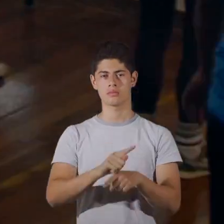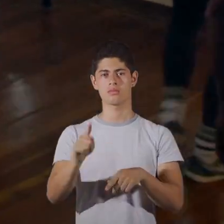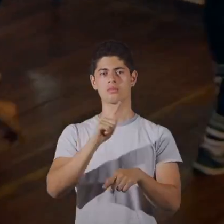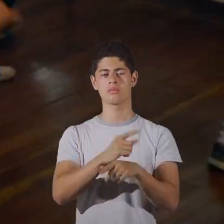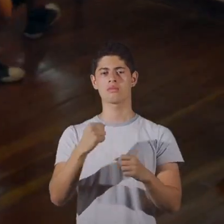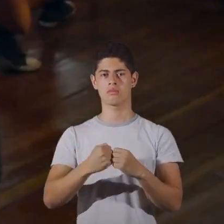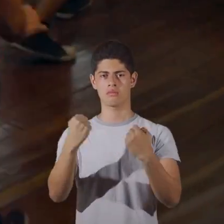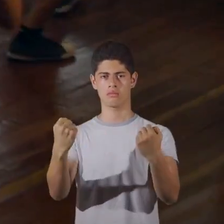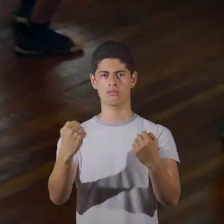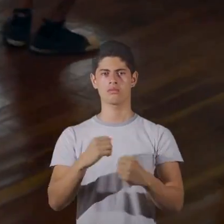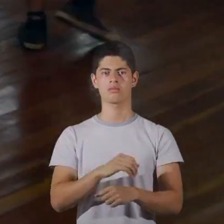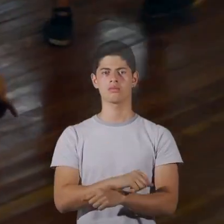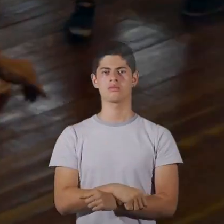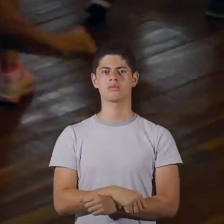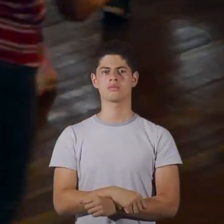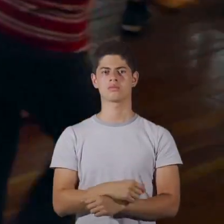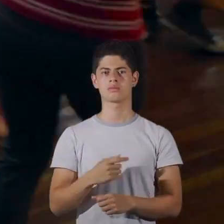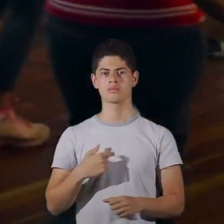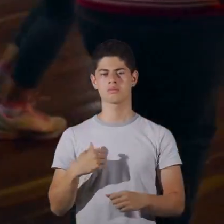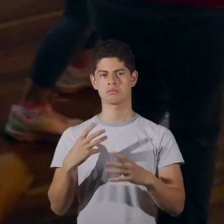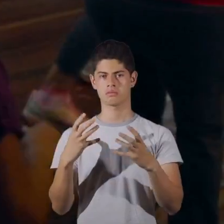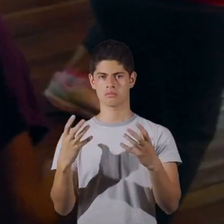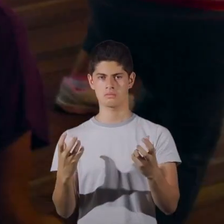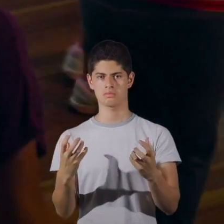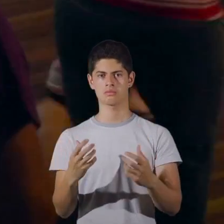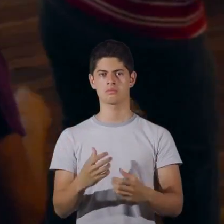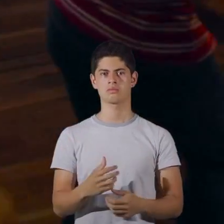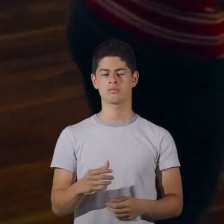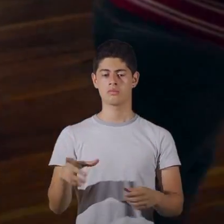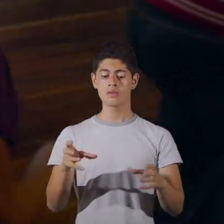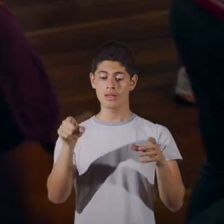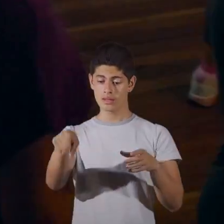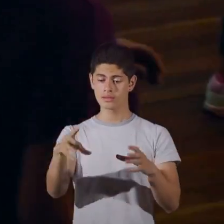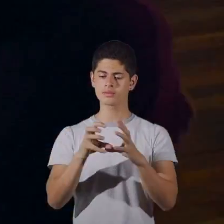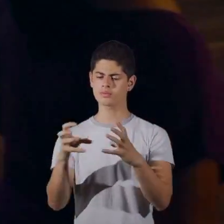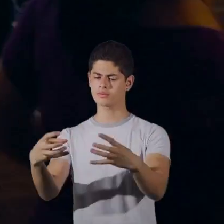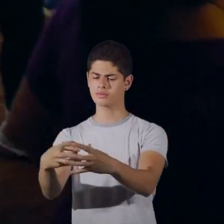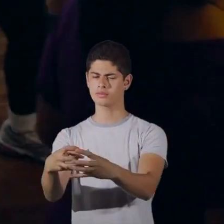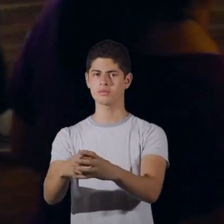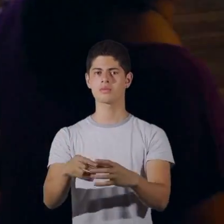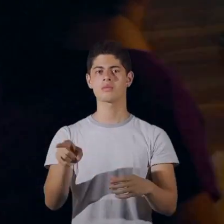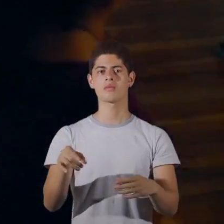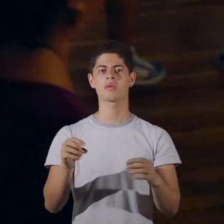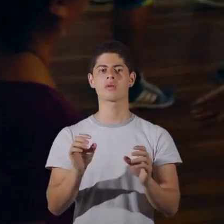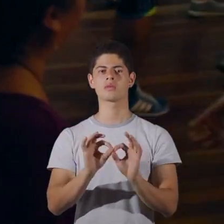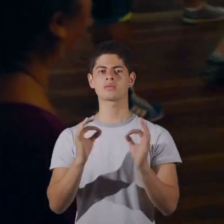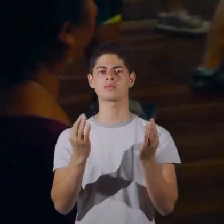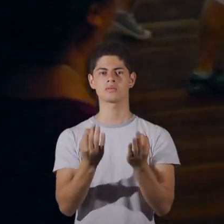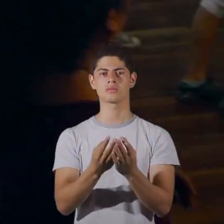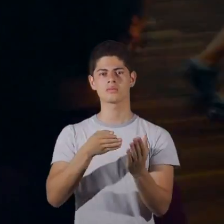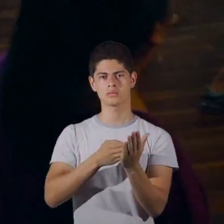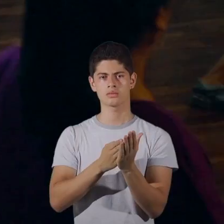personas, ha sido uno de los logros de la fundación y creemos que en ese tipo de espacio, para él y para su